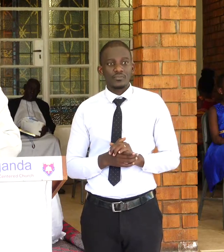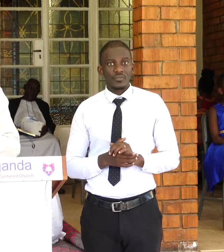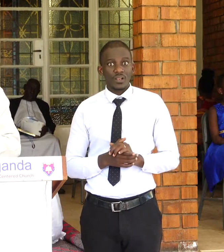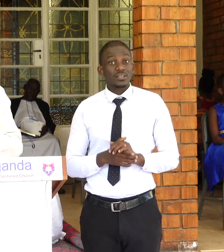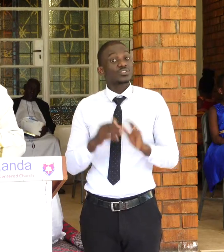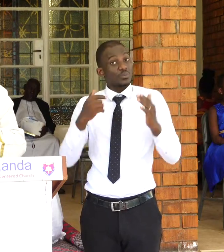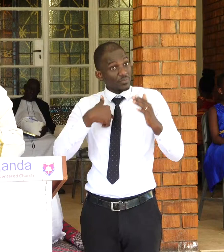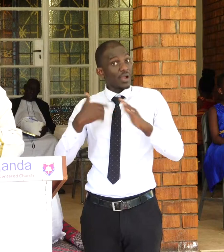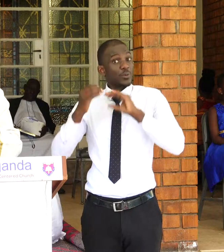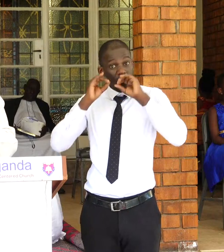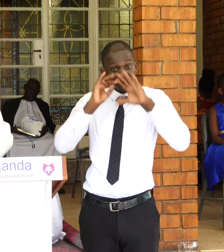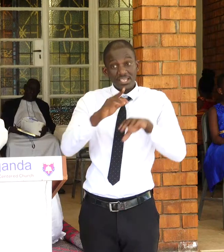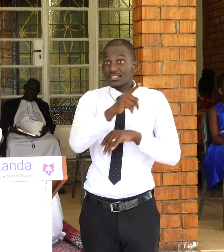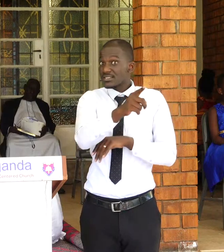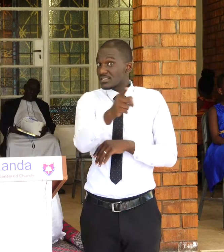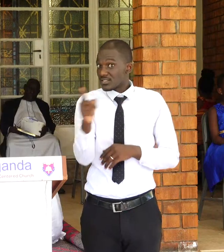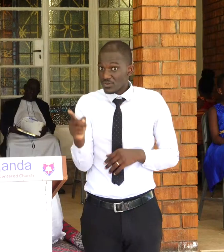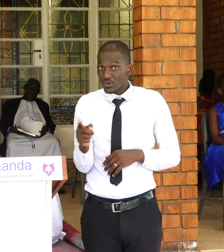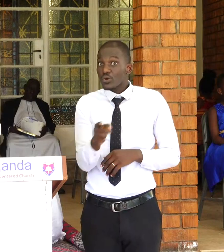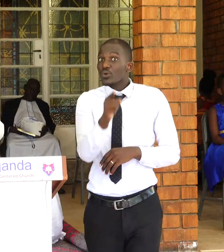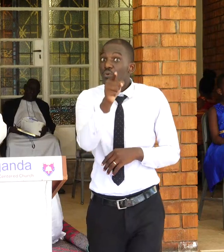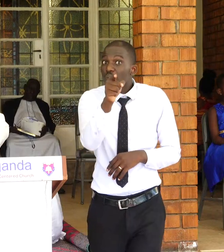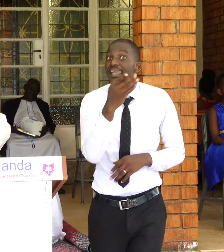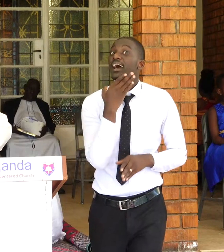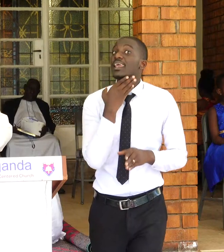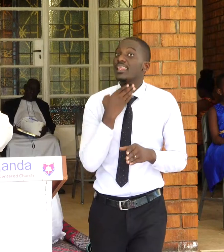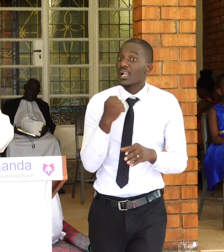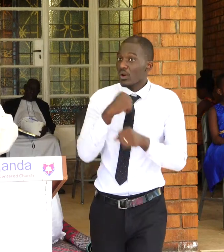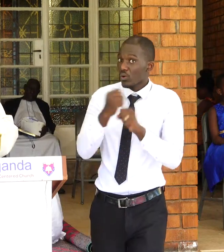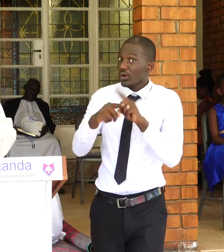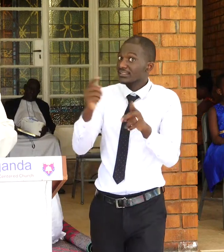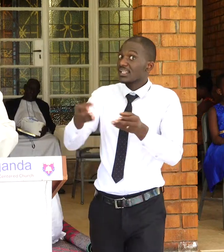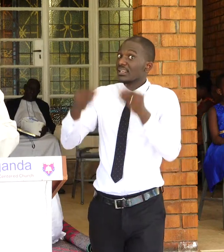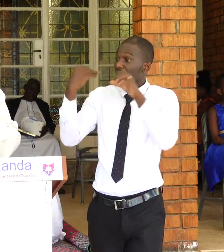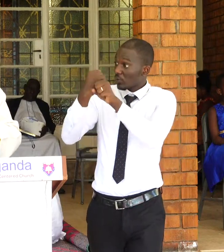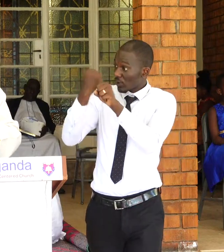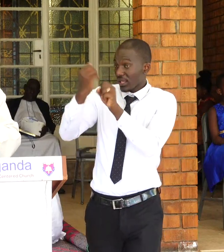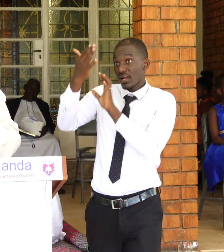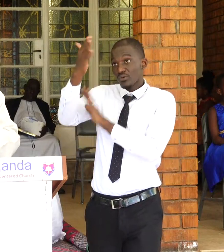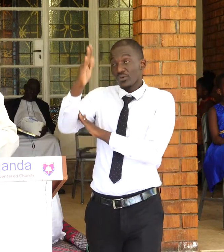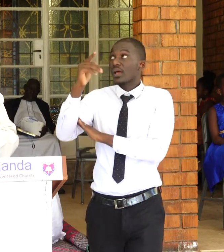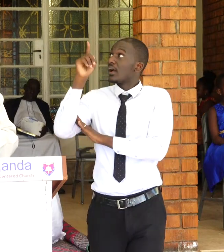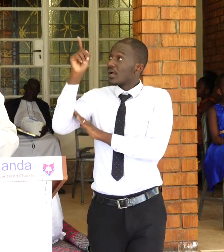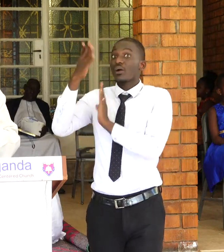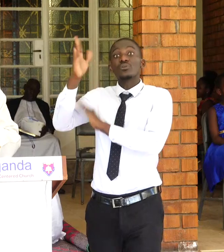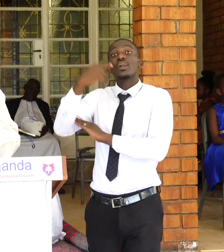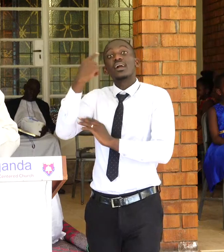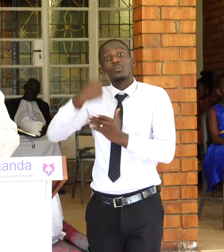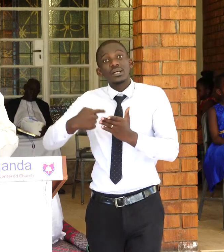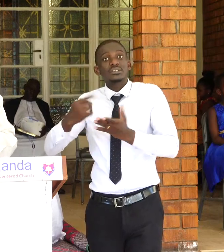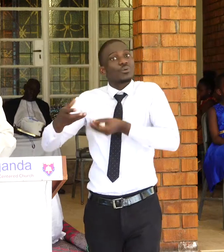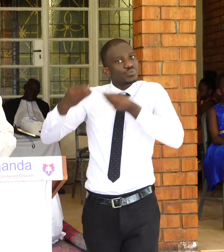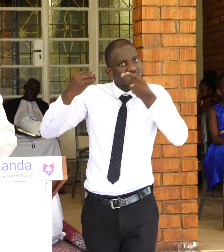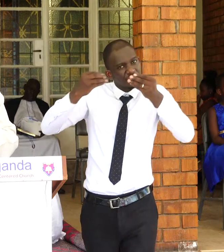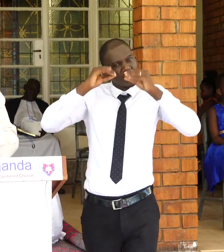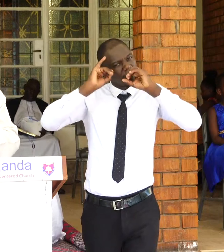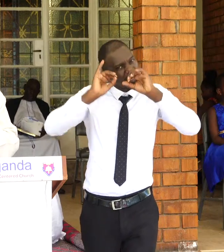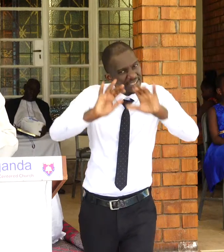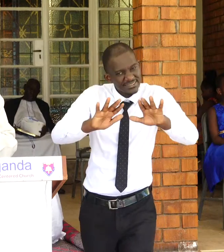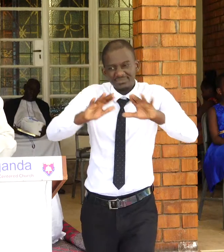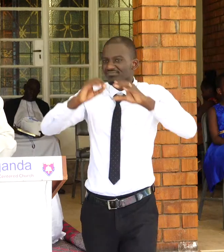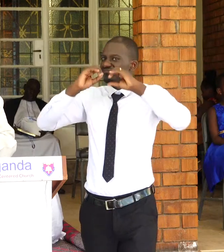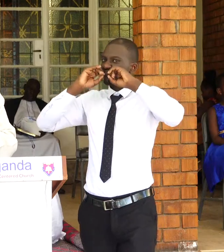okukuwa omukisa. Wulira gw'ayagala okukola saddaaka nga okolera Katonda, agambe nti nja kukuwa omukisa, n'akuwanga omukisa,